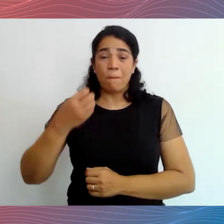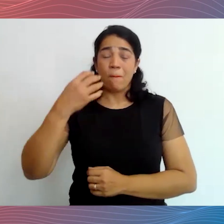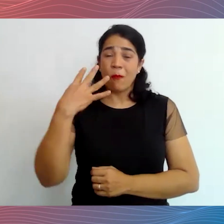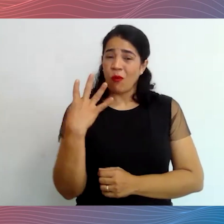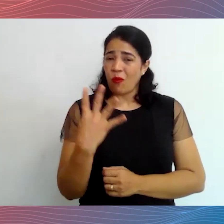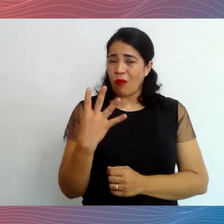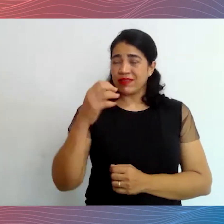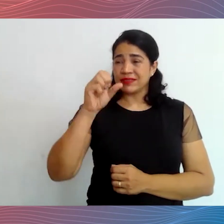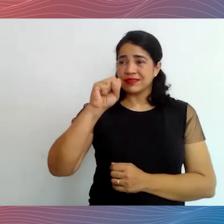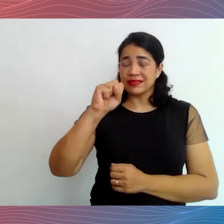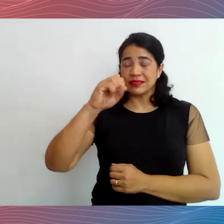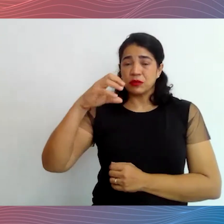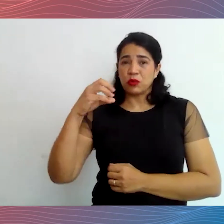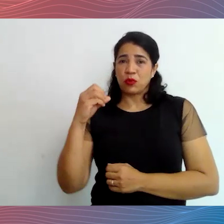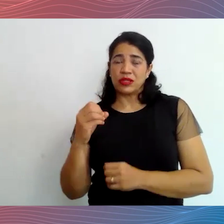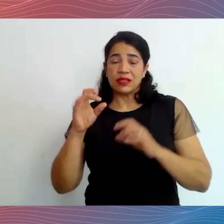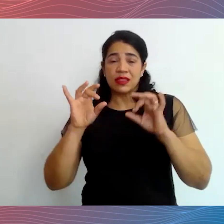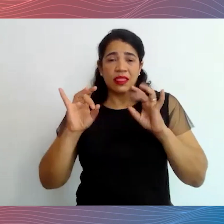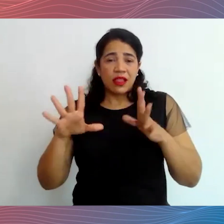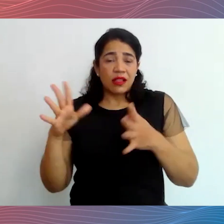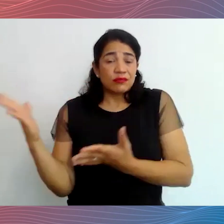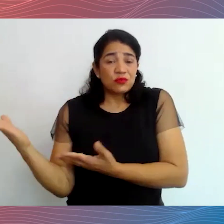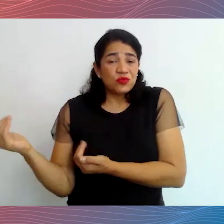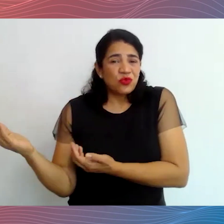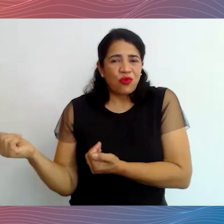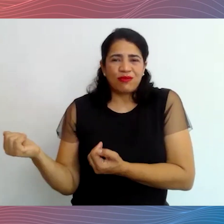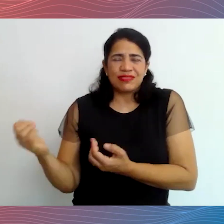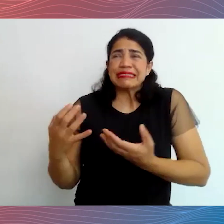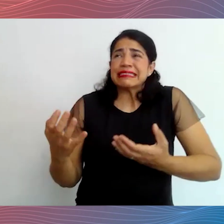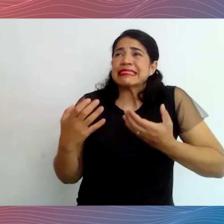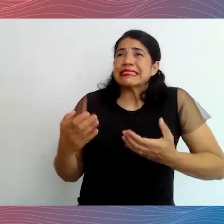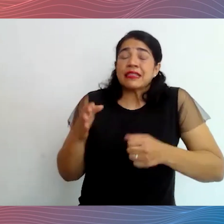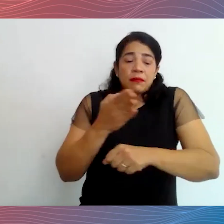ávidos para praticar a palavra.